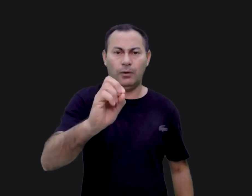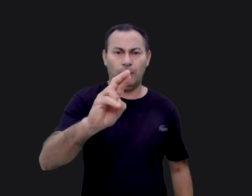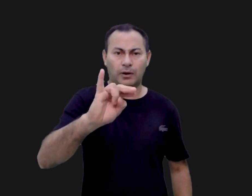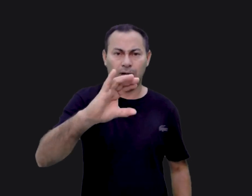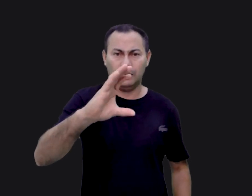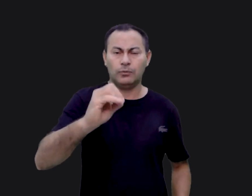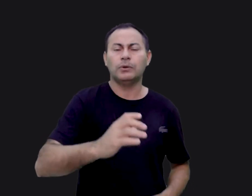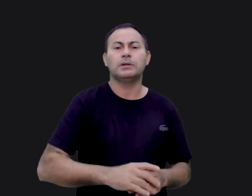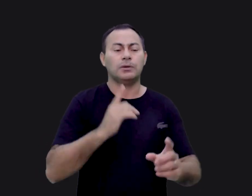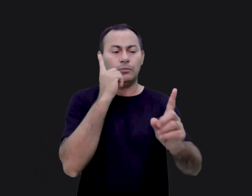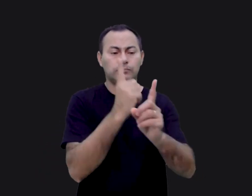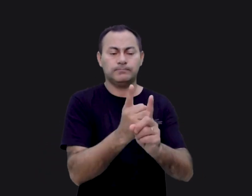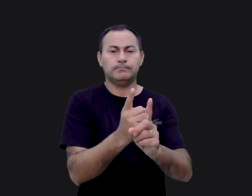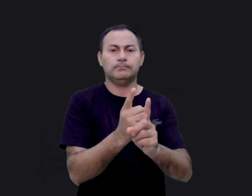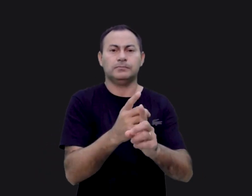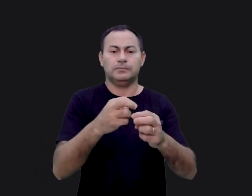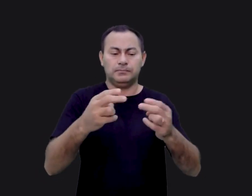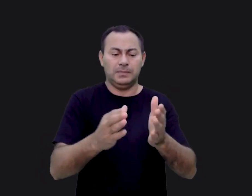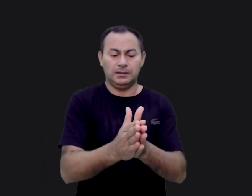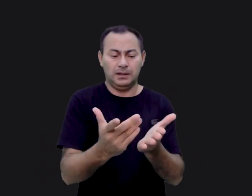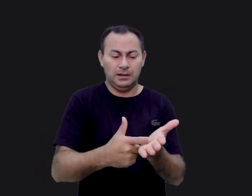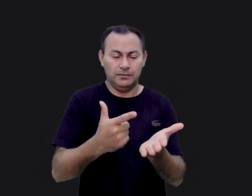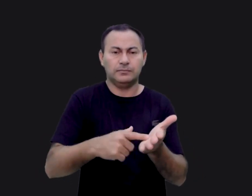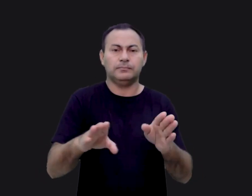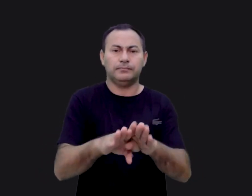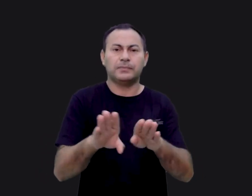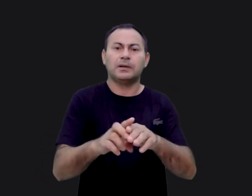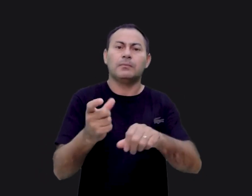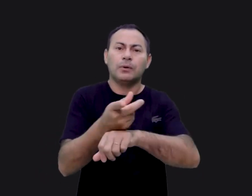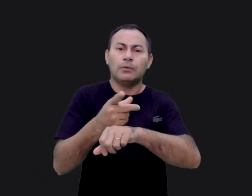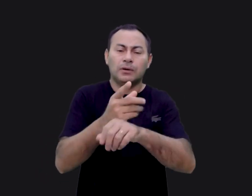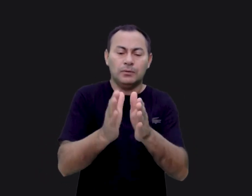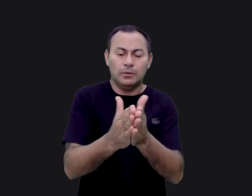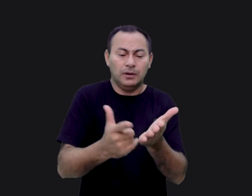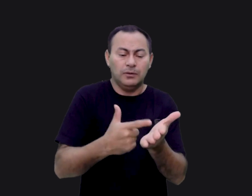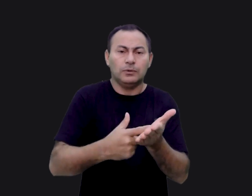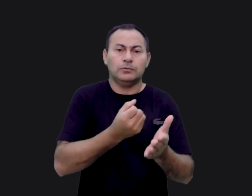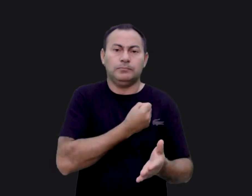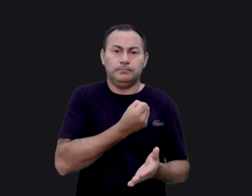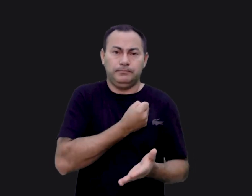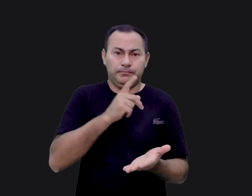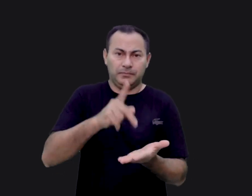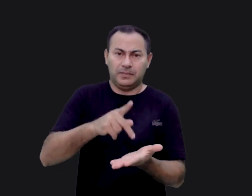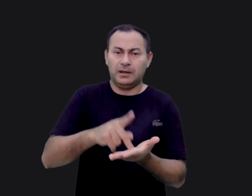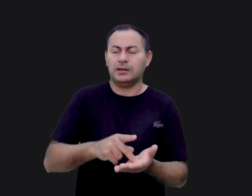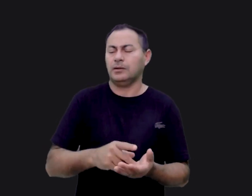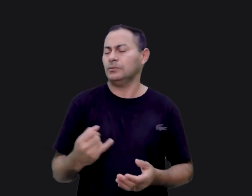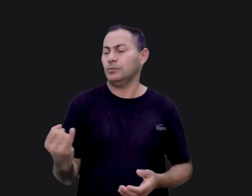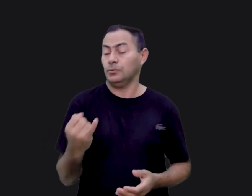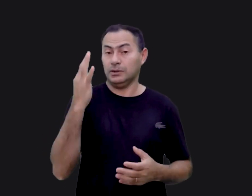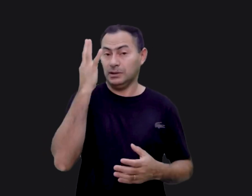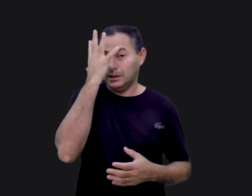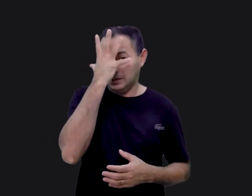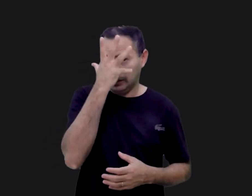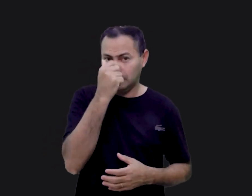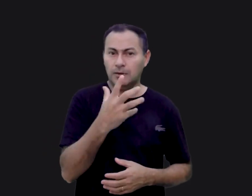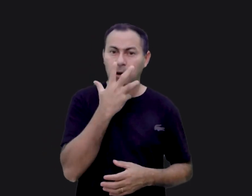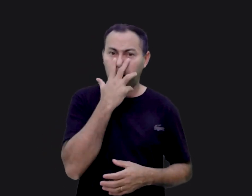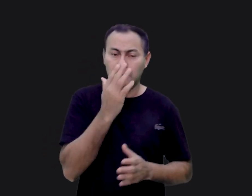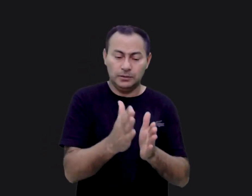encontrará grande parte dela nesse livro. Além disso, procure também no livro de Números a verdade que é impressionante. Acho